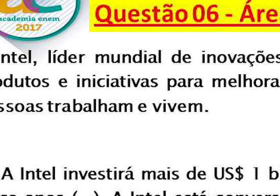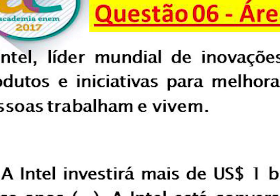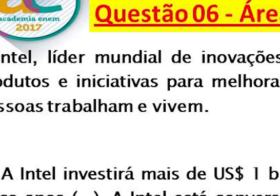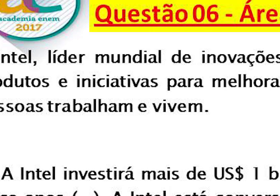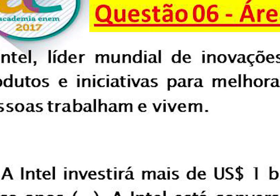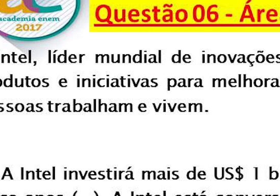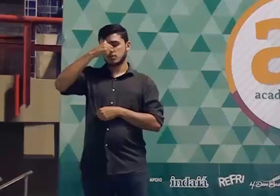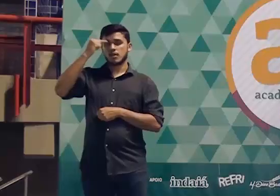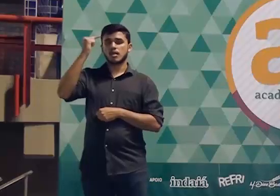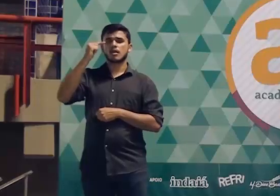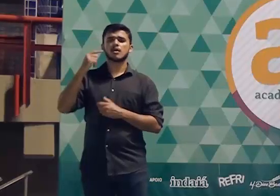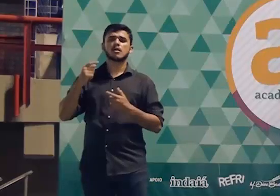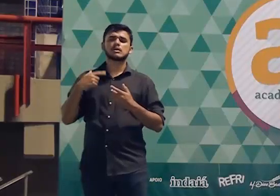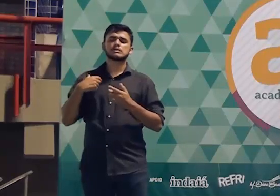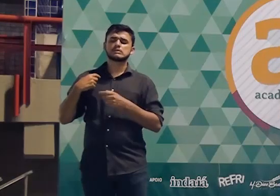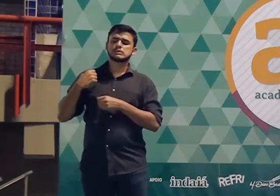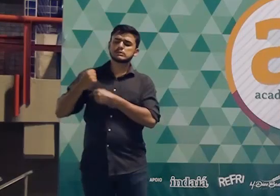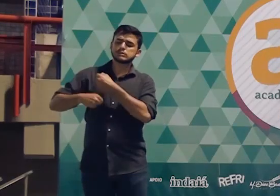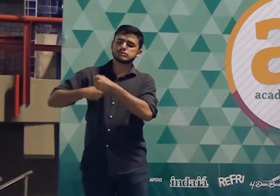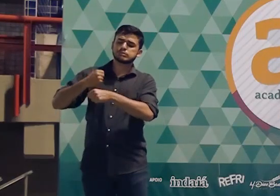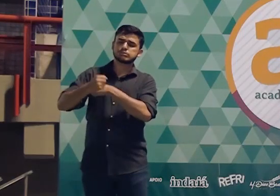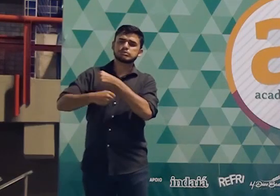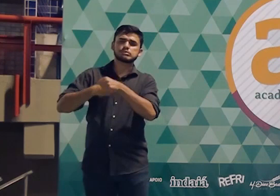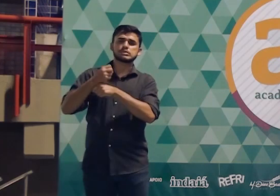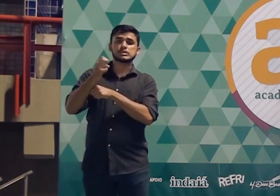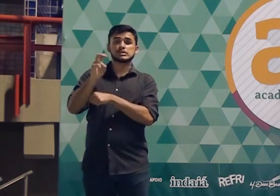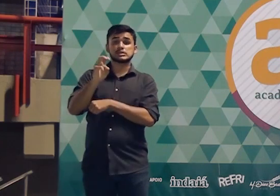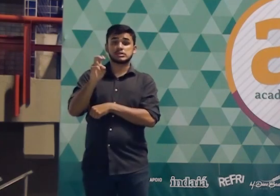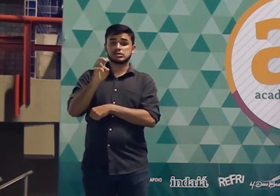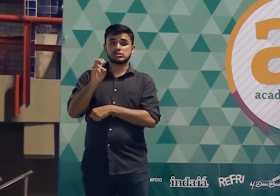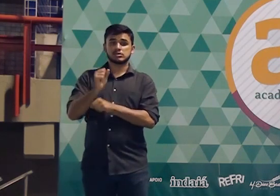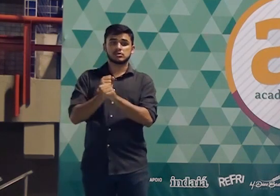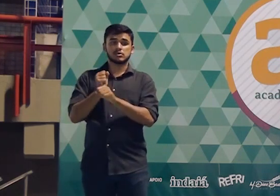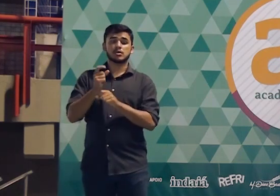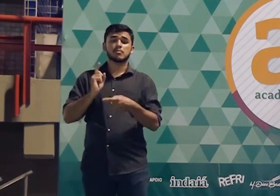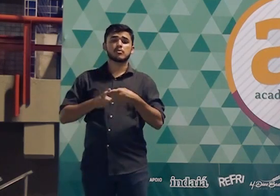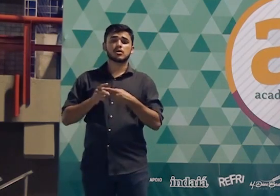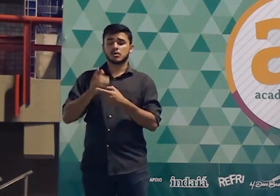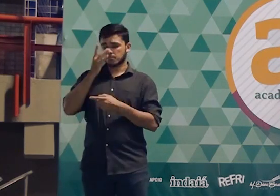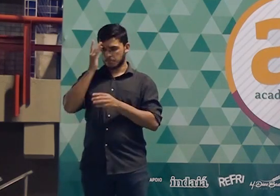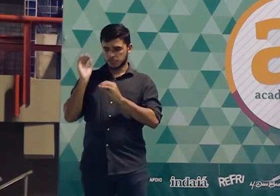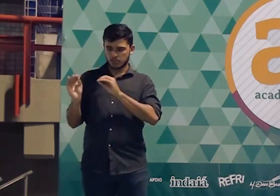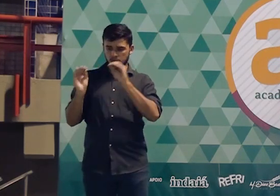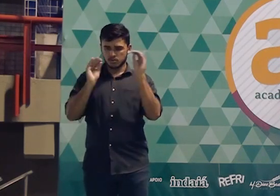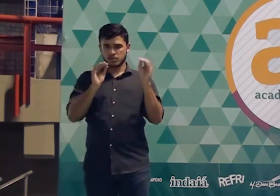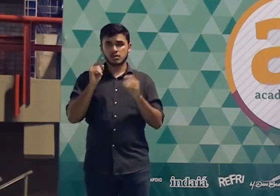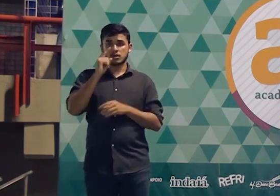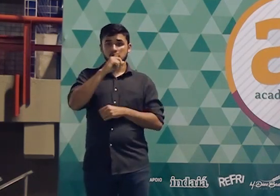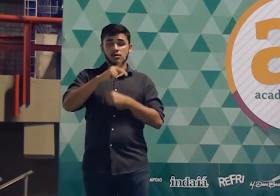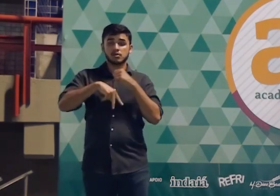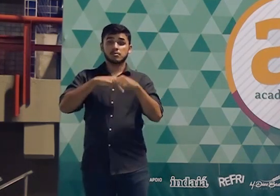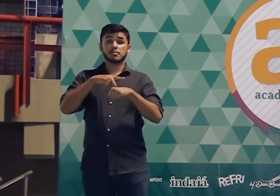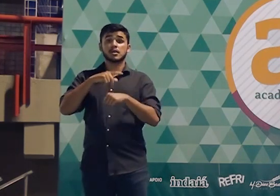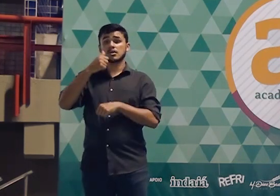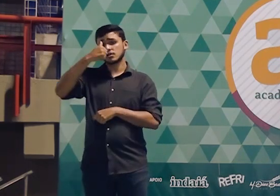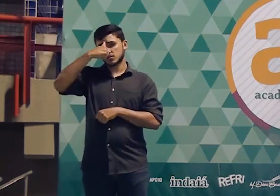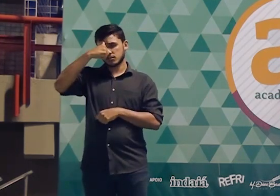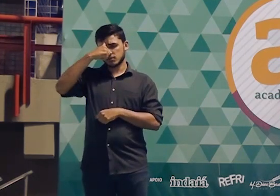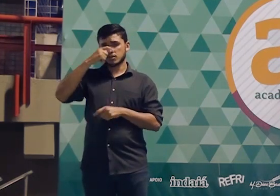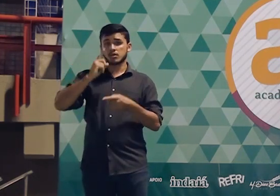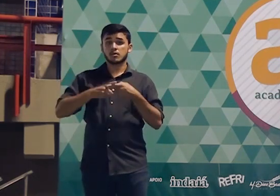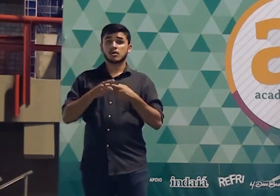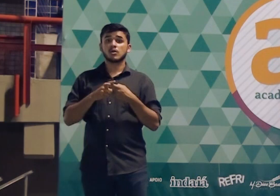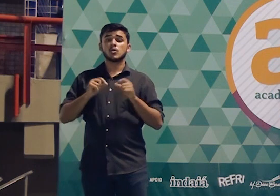Pessoal, por que muita indústria está indo para a Índia? Tipo, call center. Os maiores